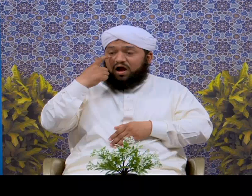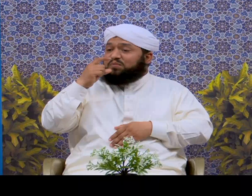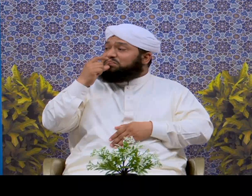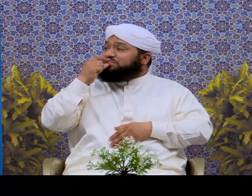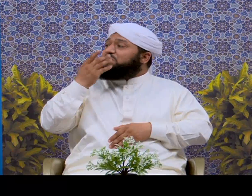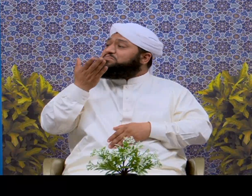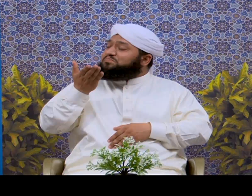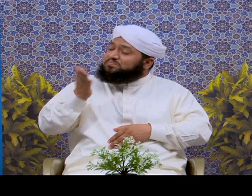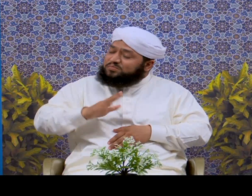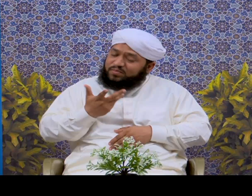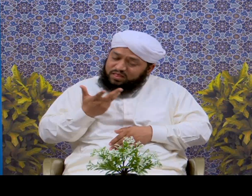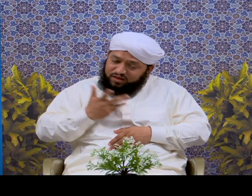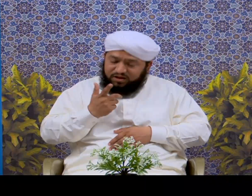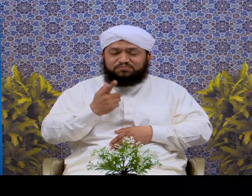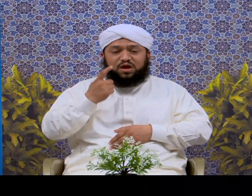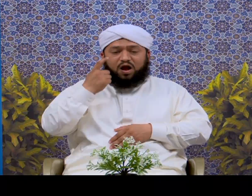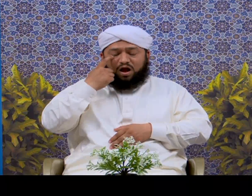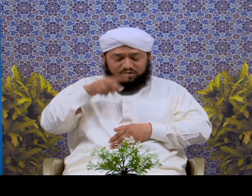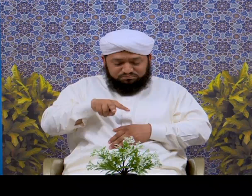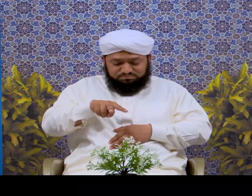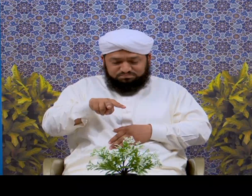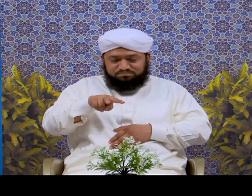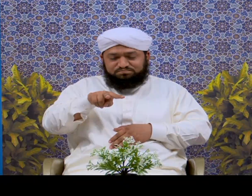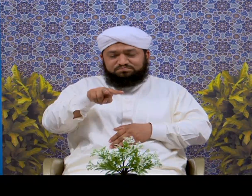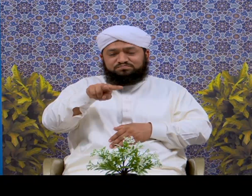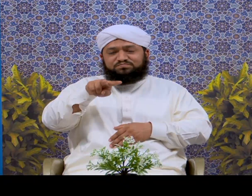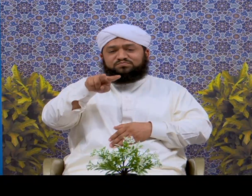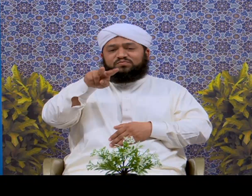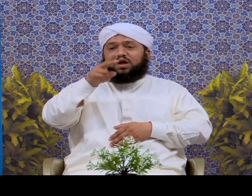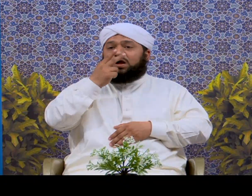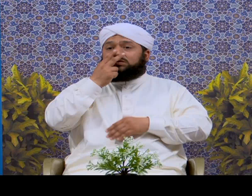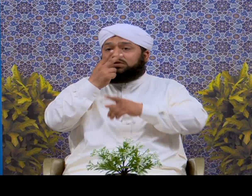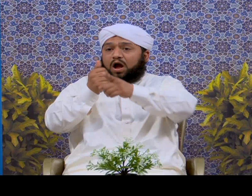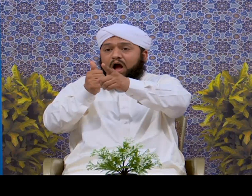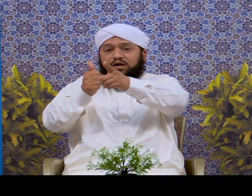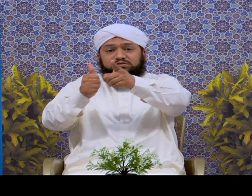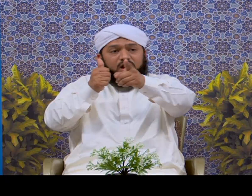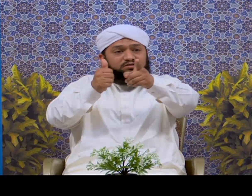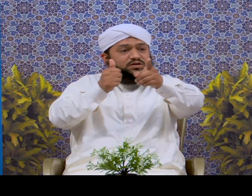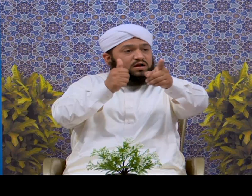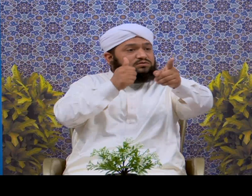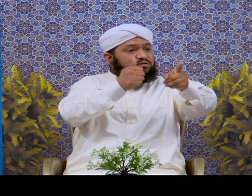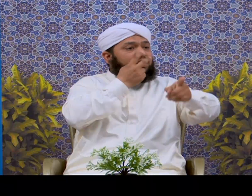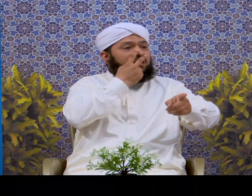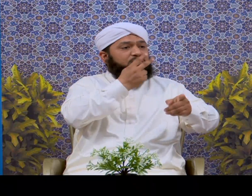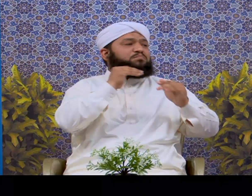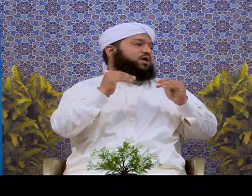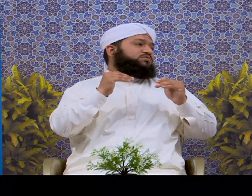رکھنا چاہیے کہ آنکھ جب بھی اٹھے تو صرف اور صرف جائز امور ہی کی طرف اٹھے۔ آنکھ سے